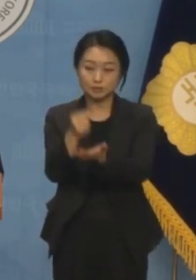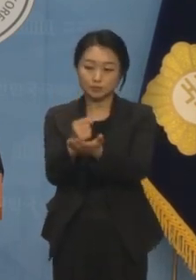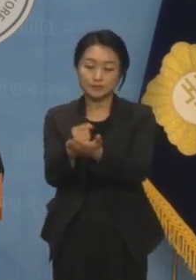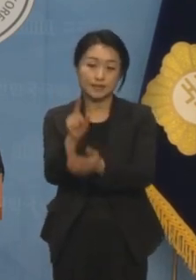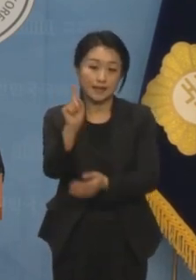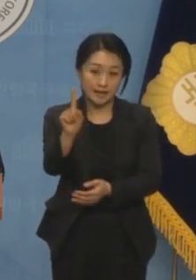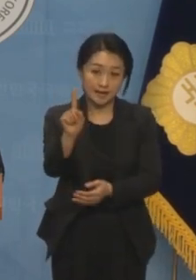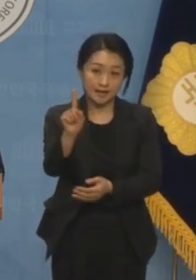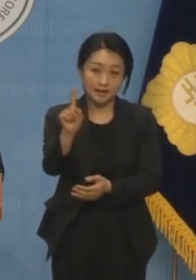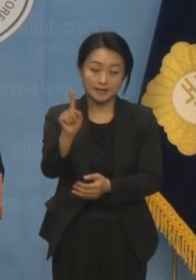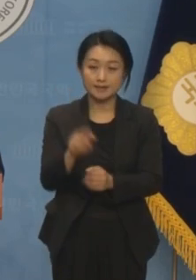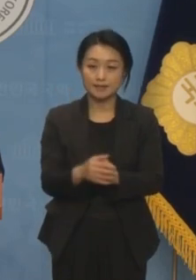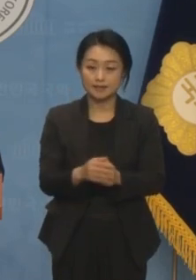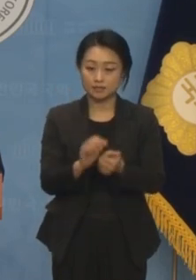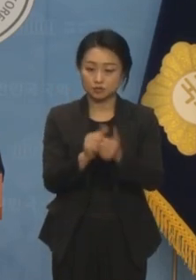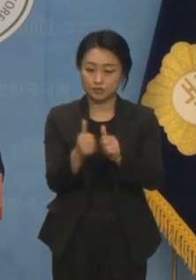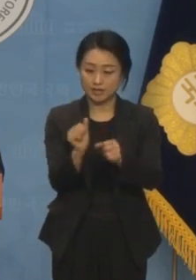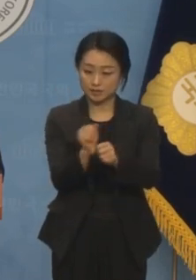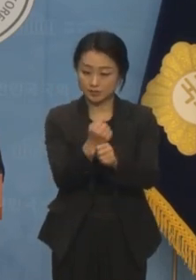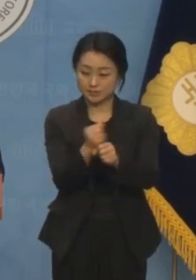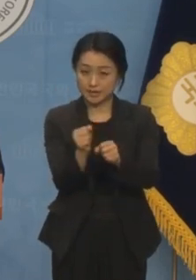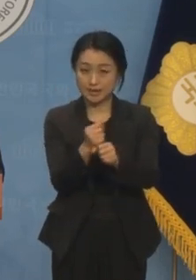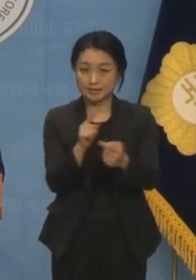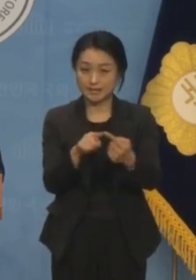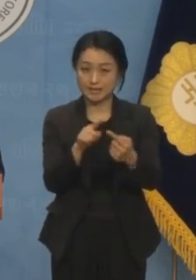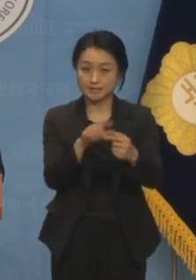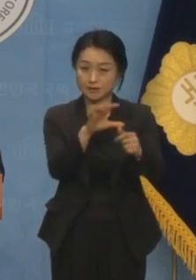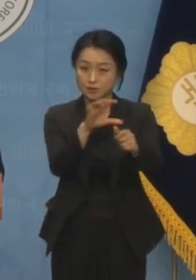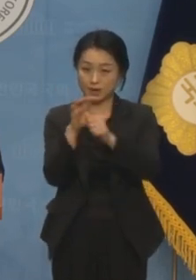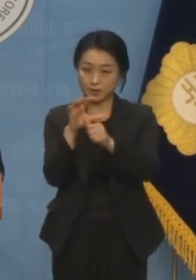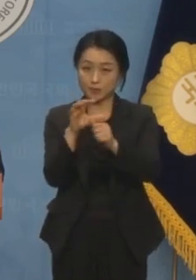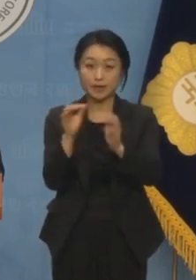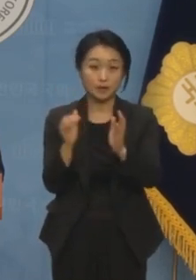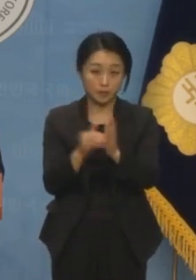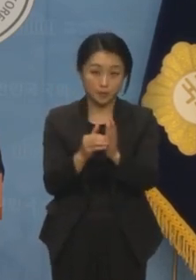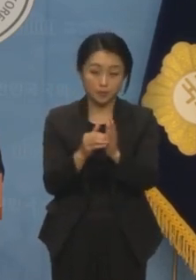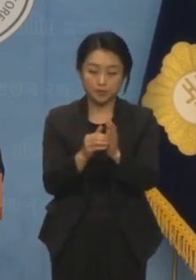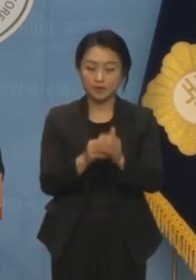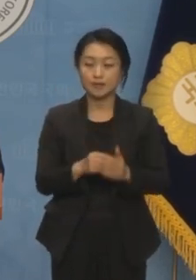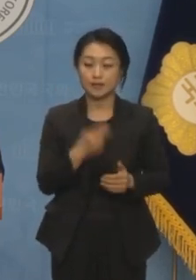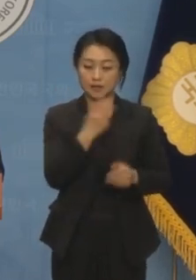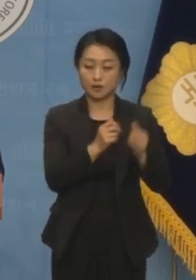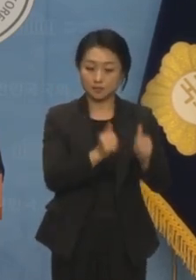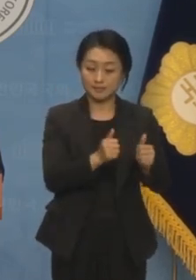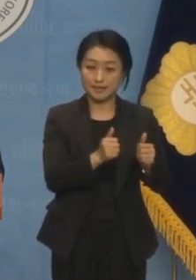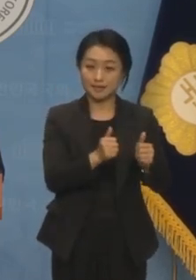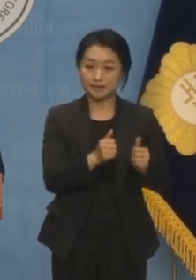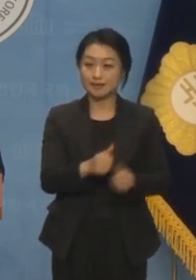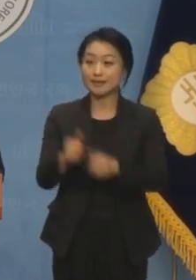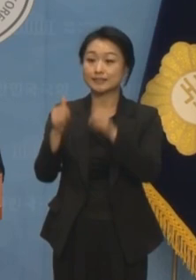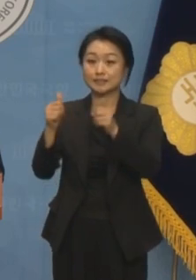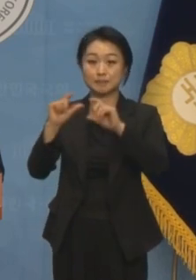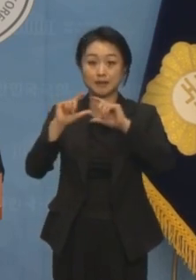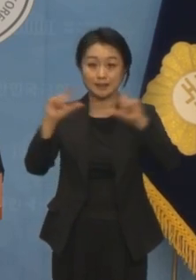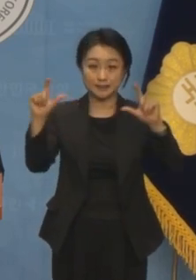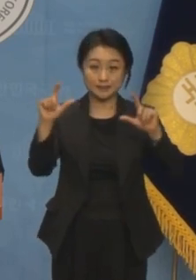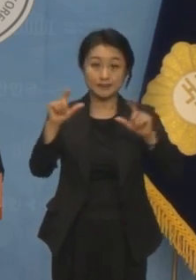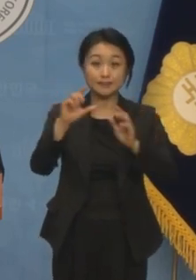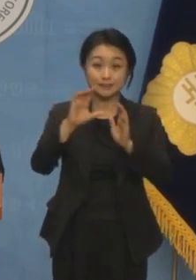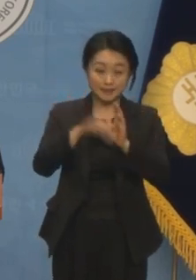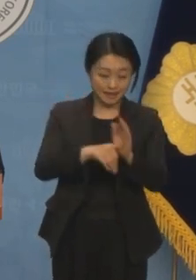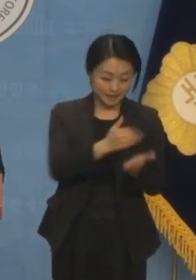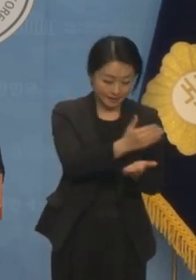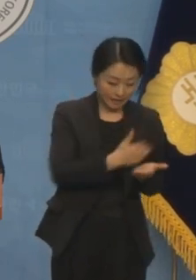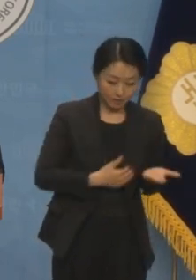1개가 시세 조종에 활용됐다고 봤습니다. 검찰은 재판부에 제출한